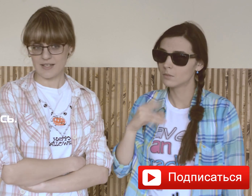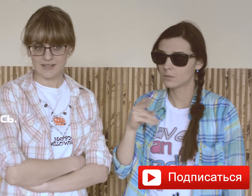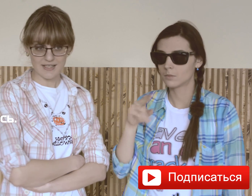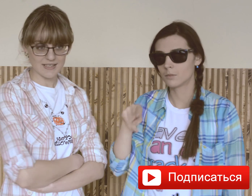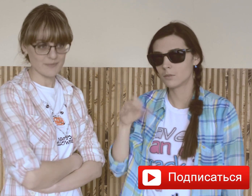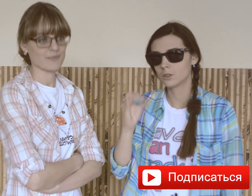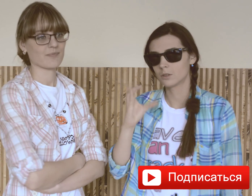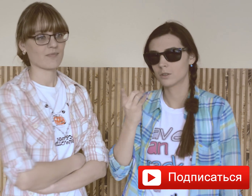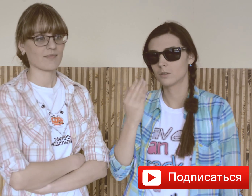подписывайтесь,